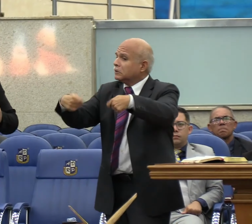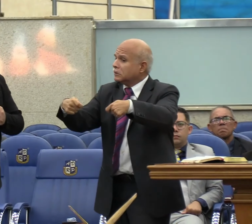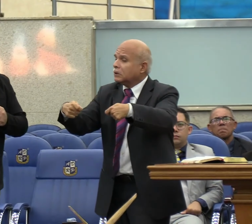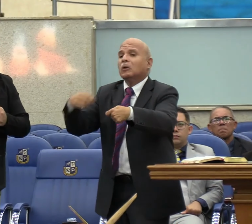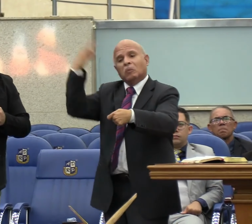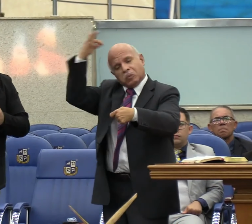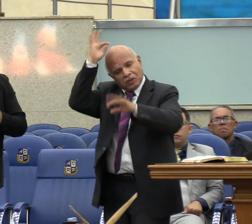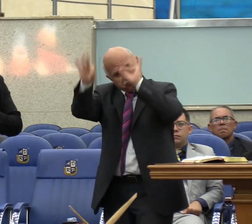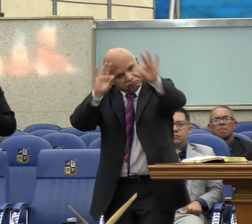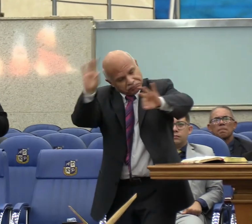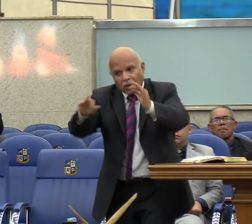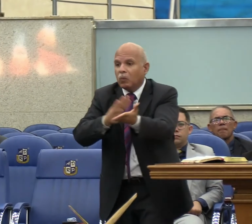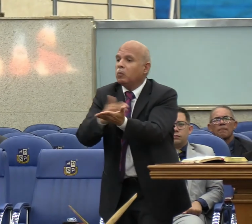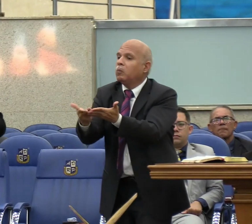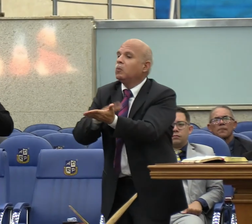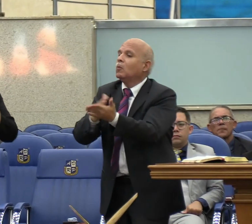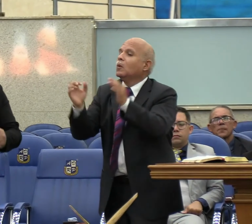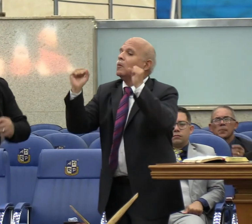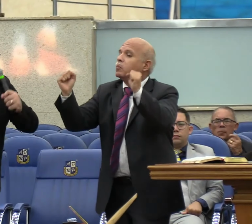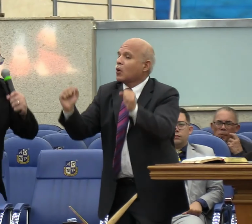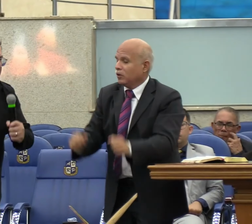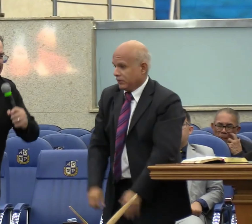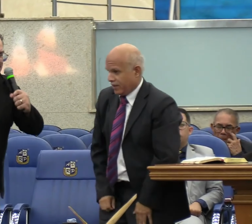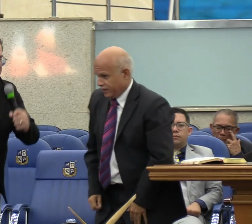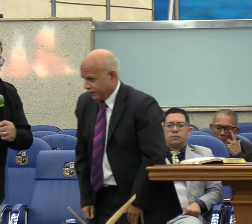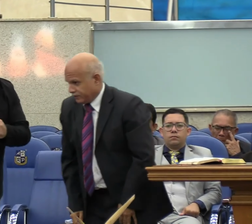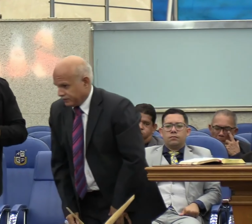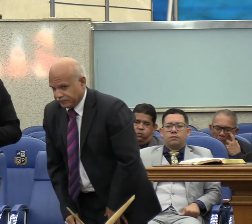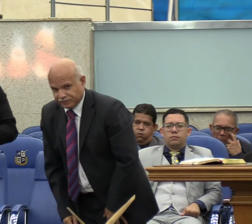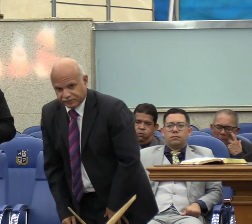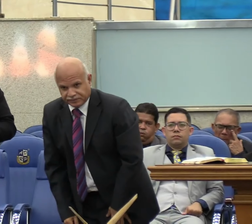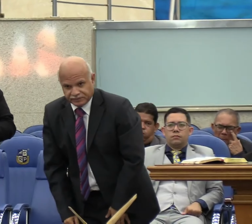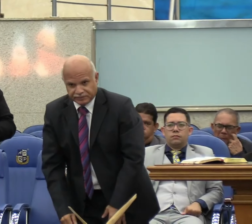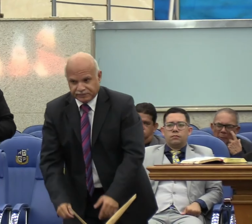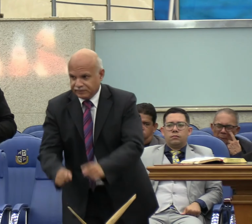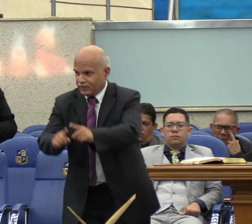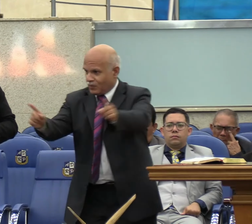Os intérpretes precisam ser cheios do Espírito Santo.